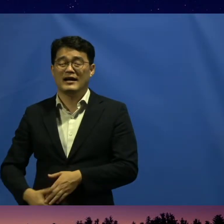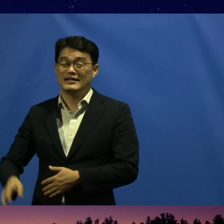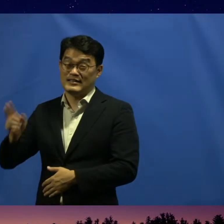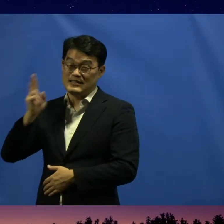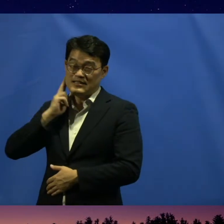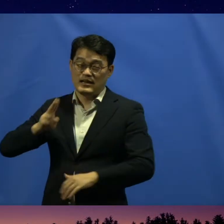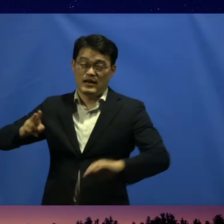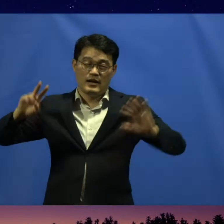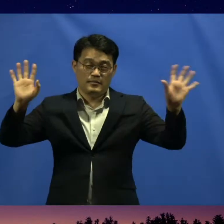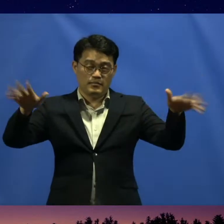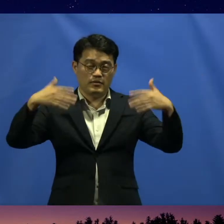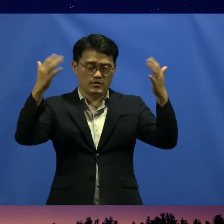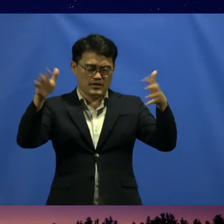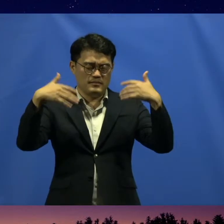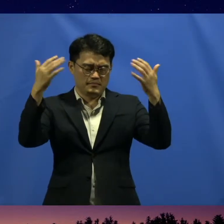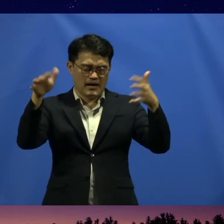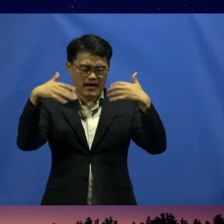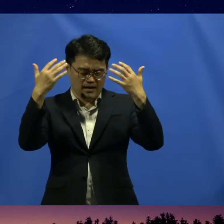오직